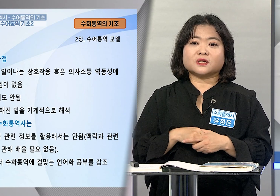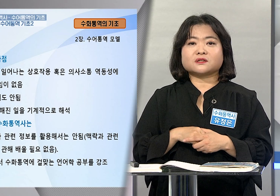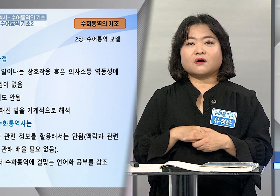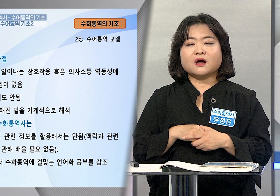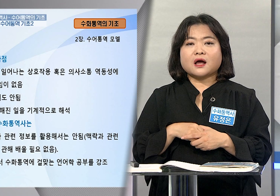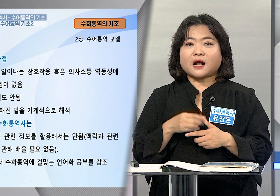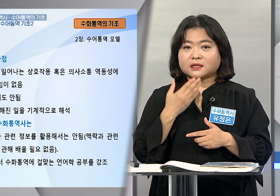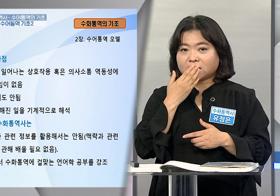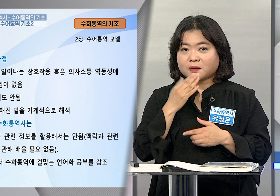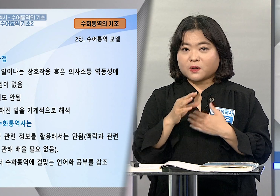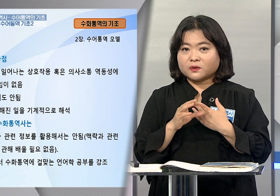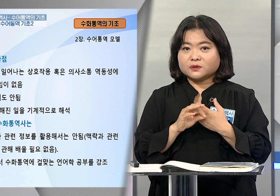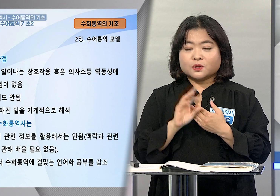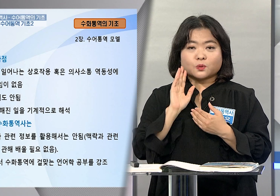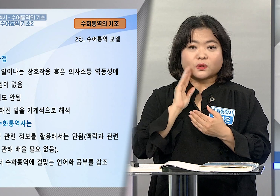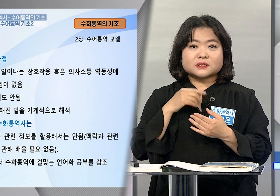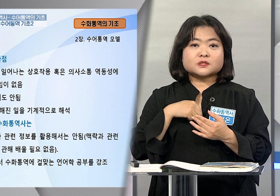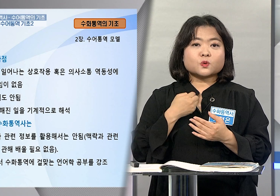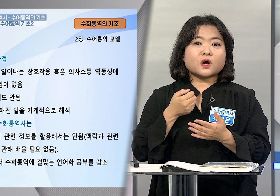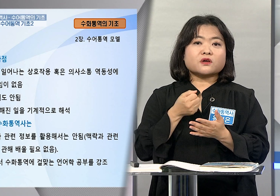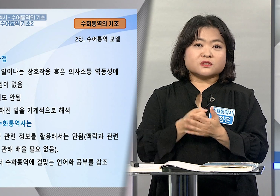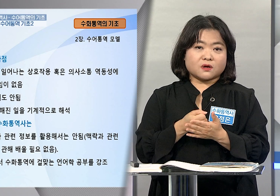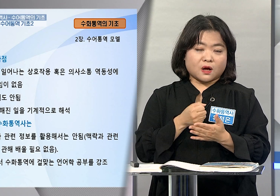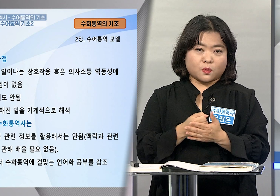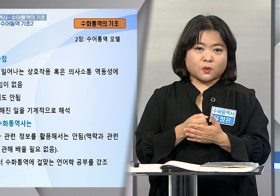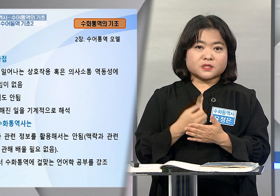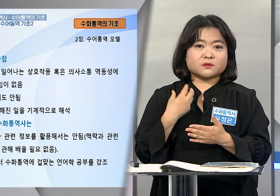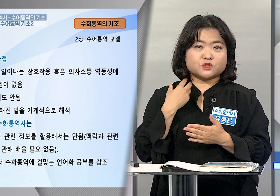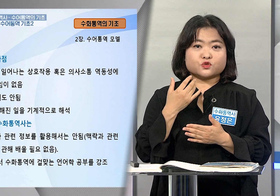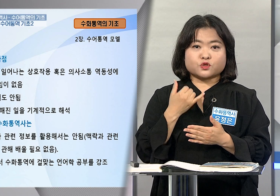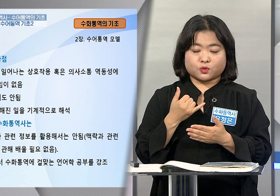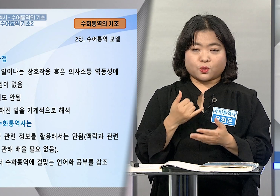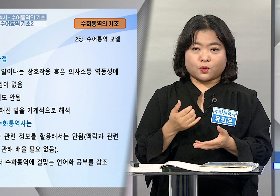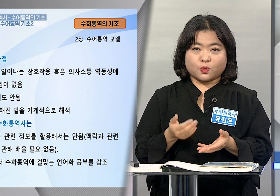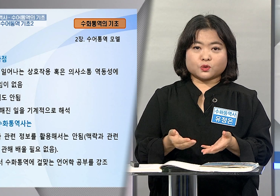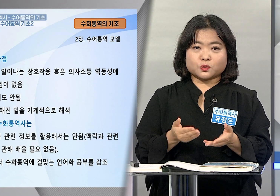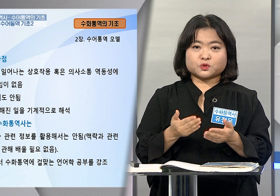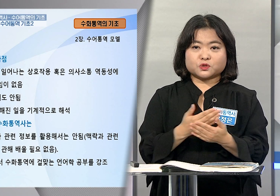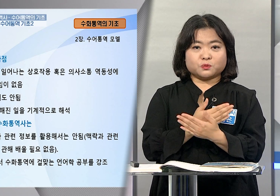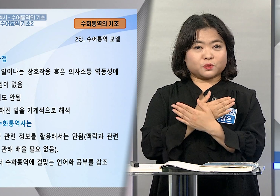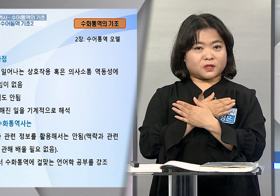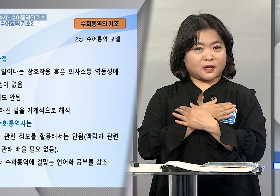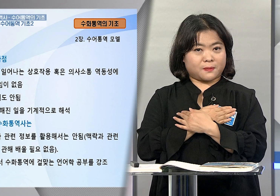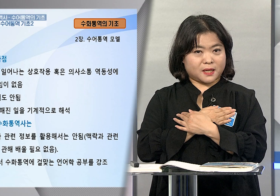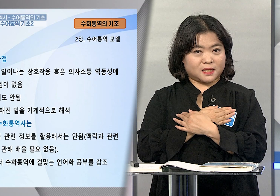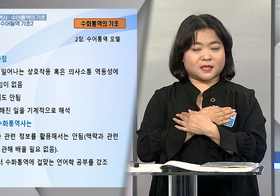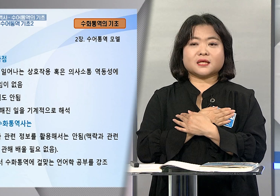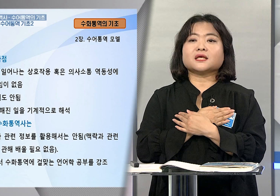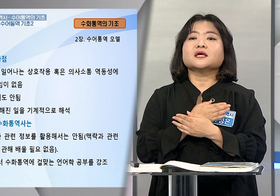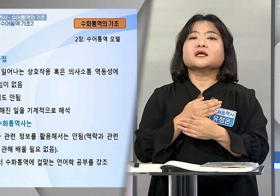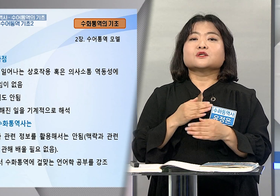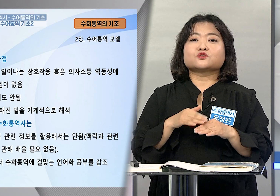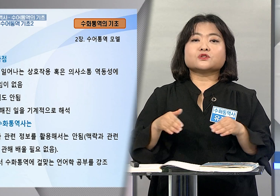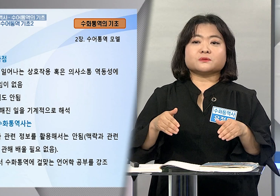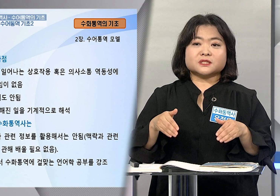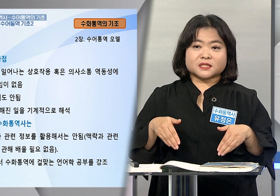그래서 가능하면 농인 스스로가 결정하고 책임질 수 있도록 송수신 모델은 가만히 중립을 지키는